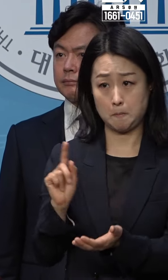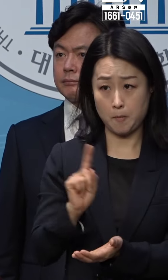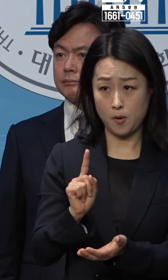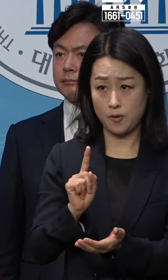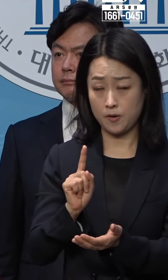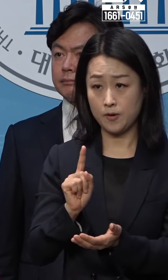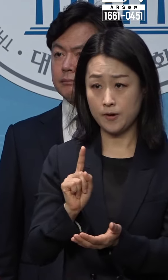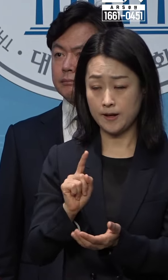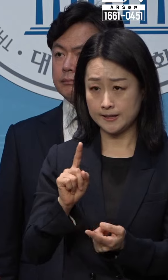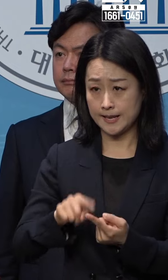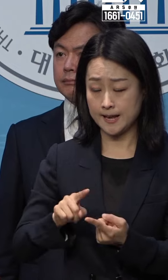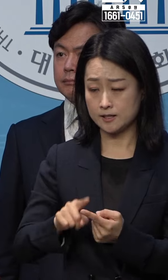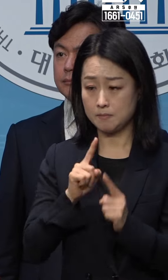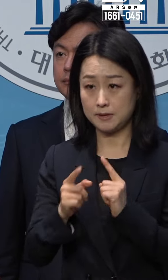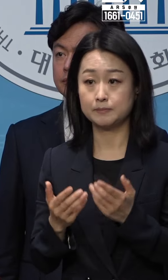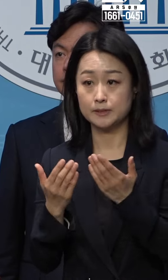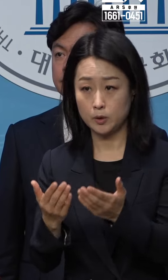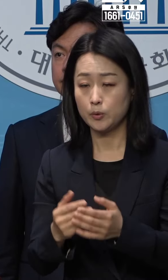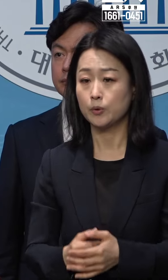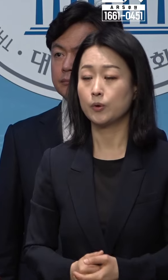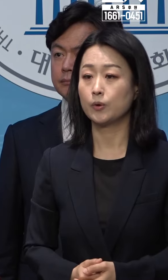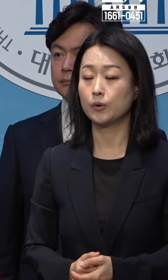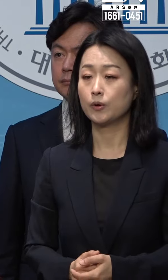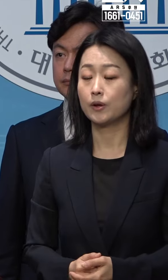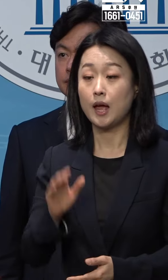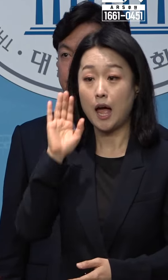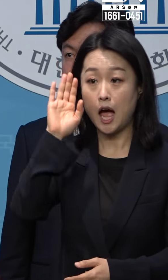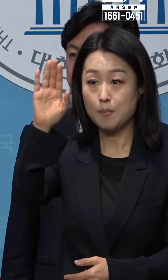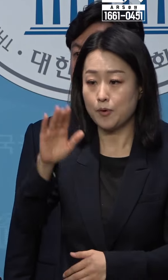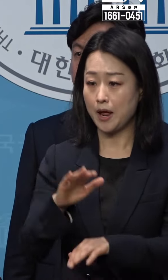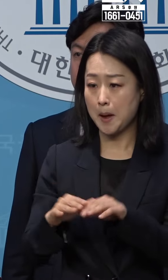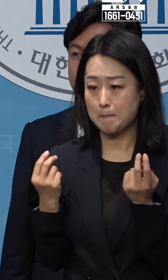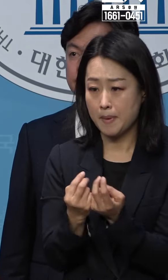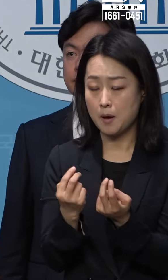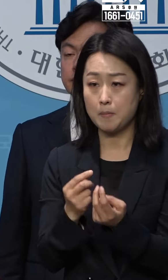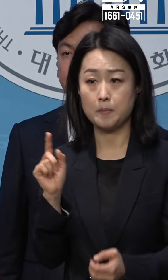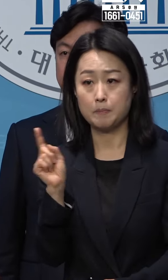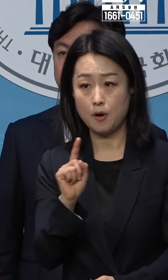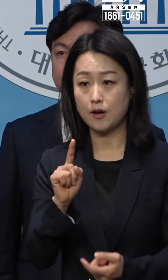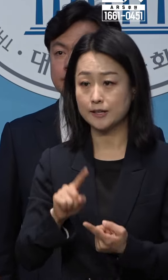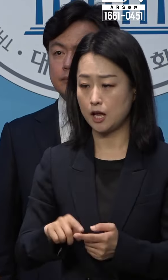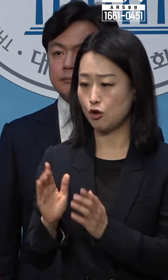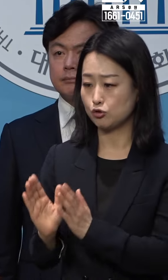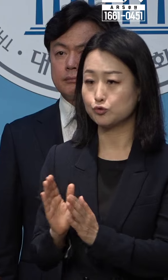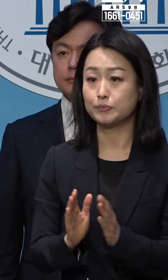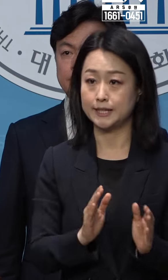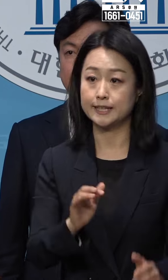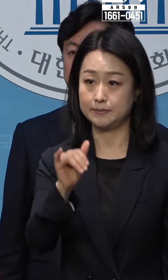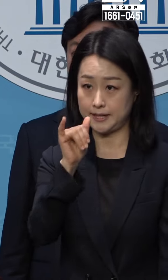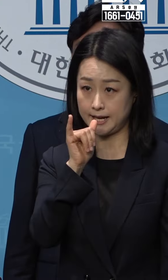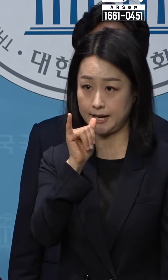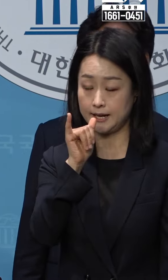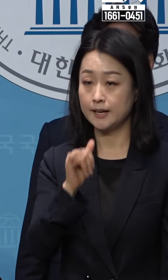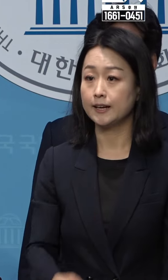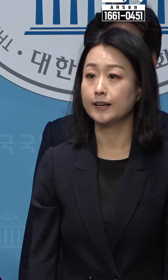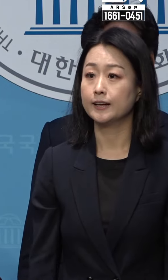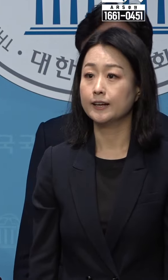조목조목 말씀드리고 여기에 대해서 앞으로 어떻게 대응해 갈지 준비할 생각입니다